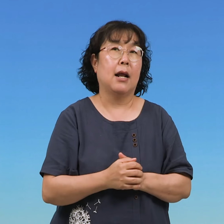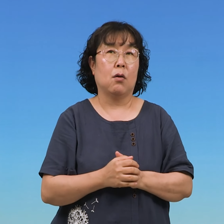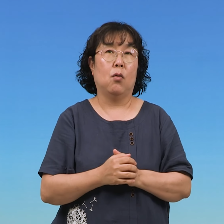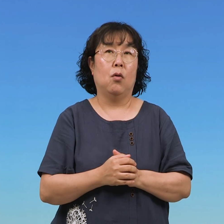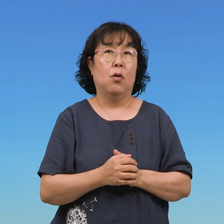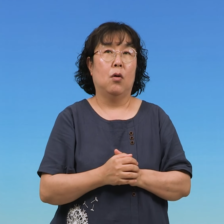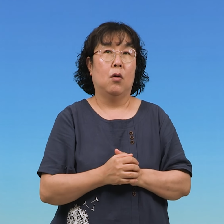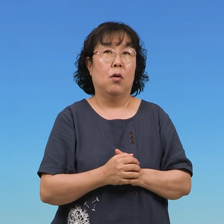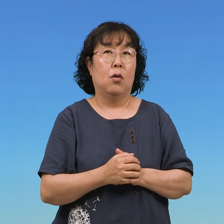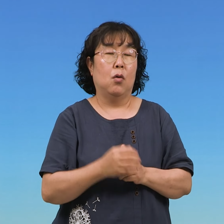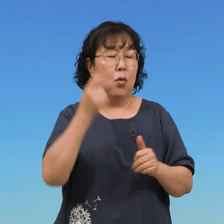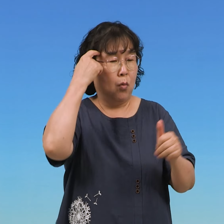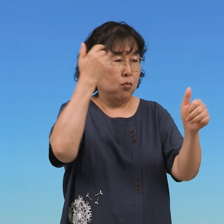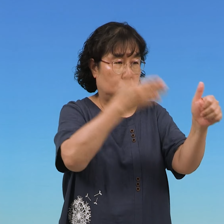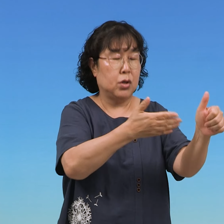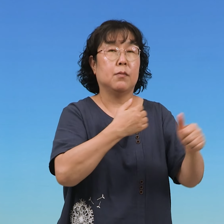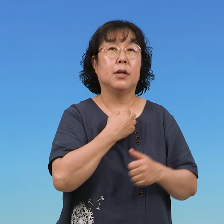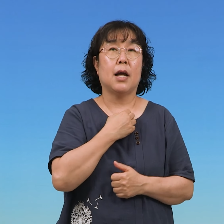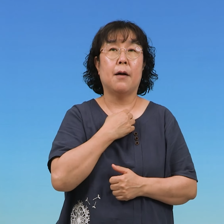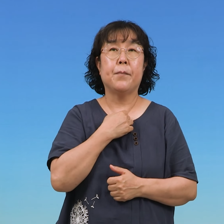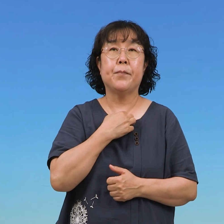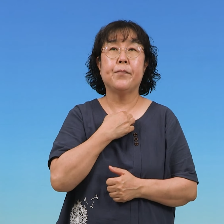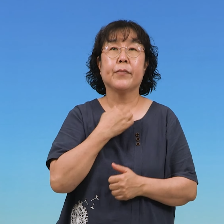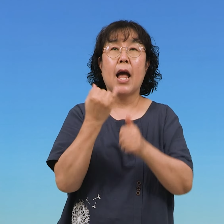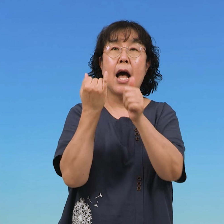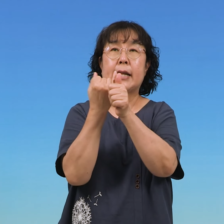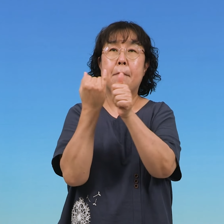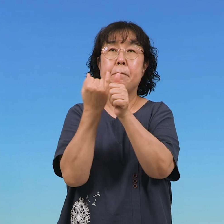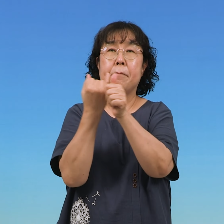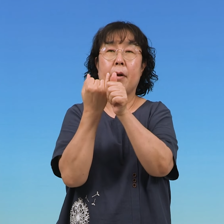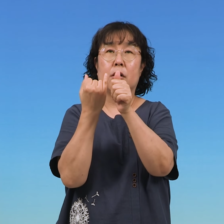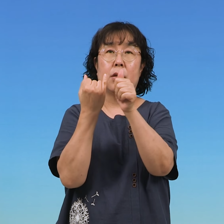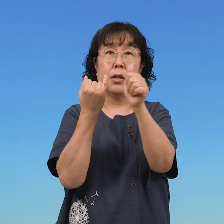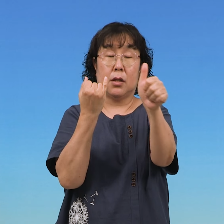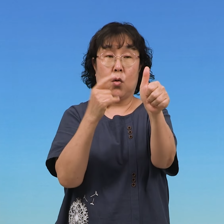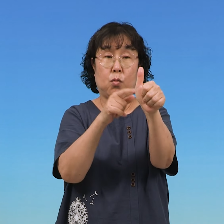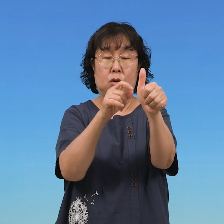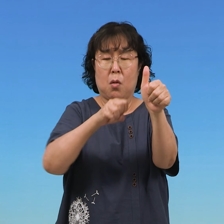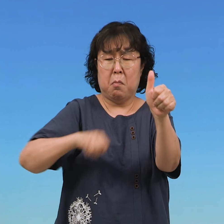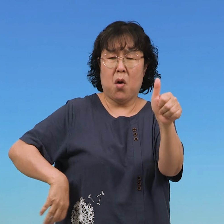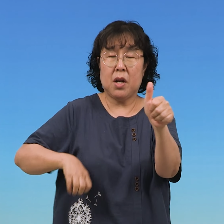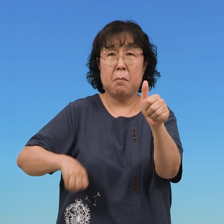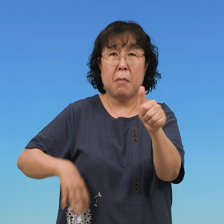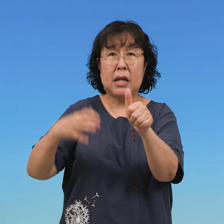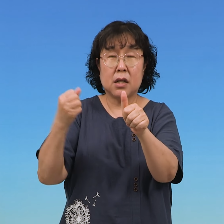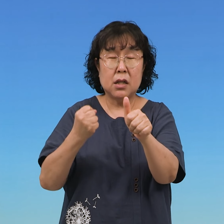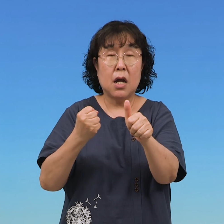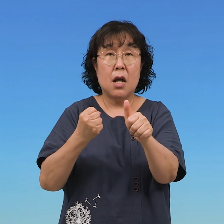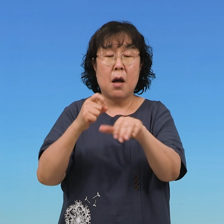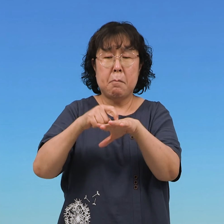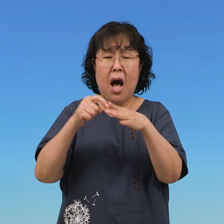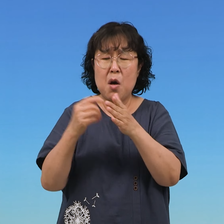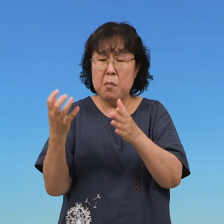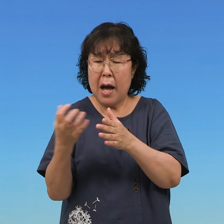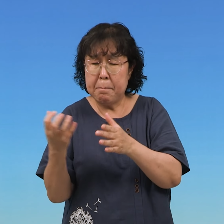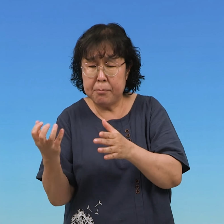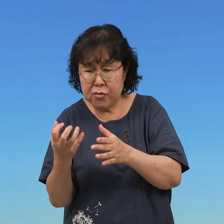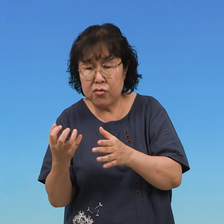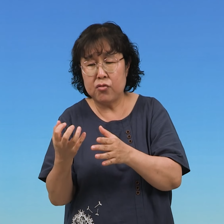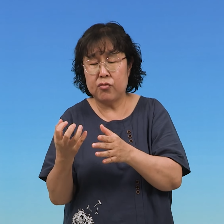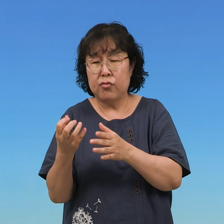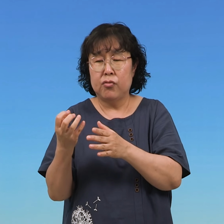얘기하고 있었잖아요. 남편에게 쫓겨난 그 억장이 무너지는 가슴 아픈 얘기를 하고 있었잖아요. 그런 얘기를 나누고